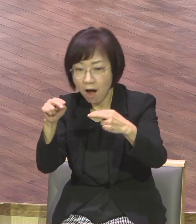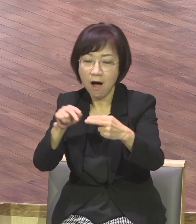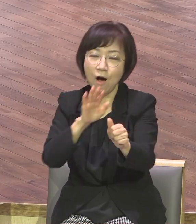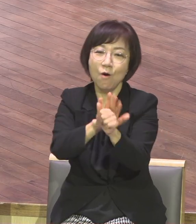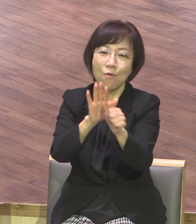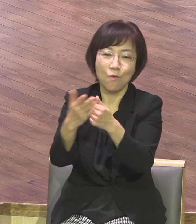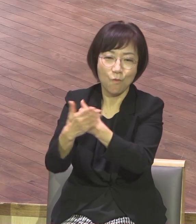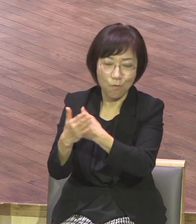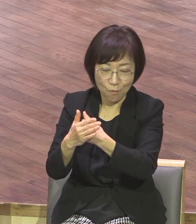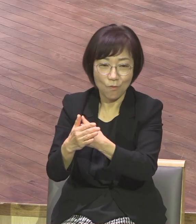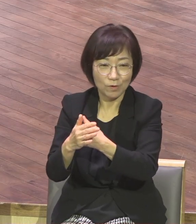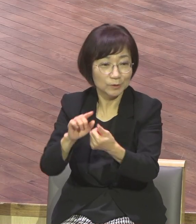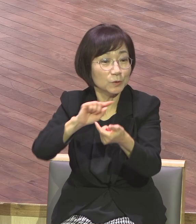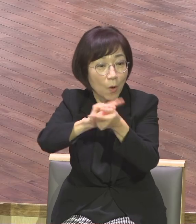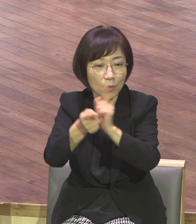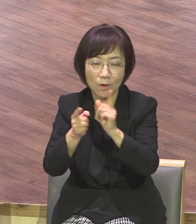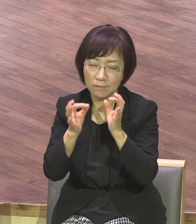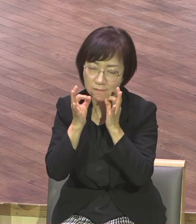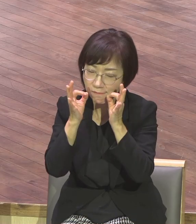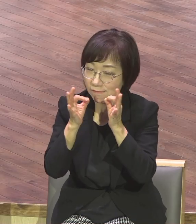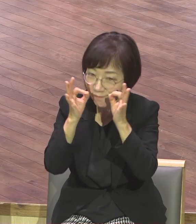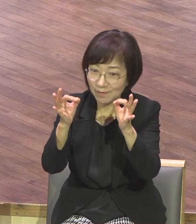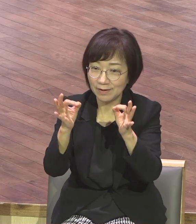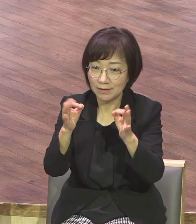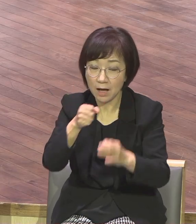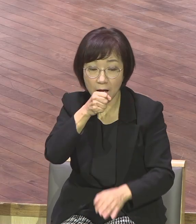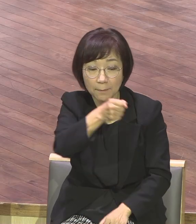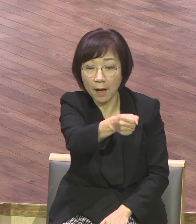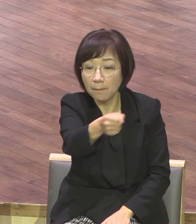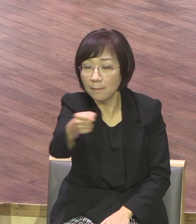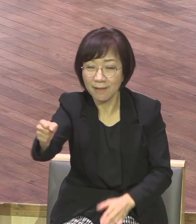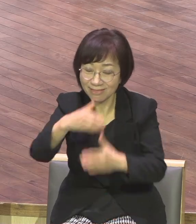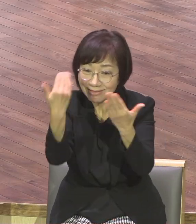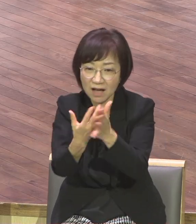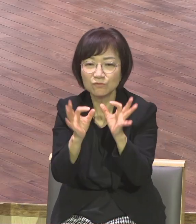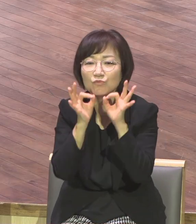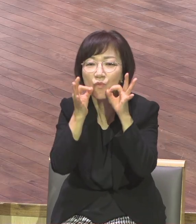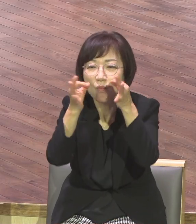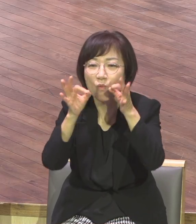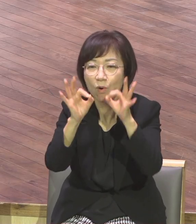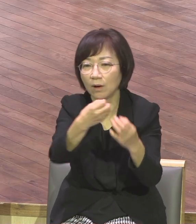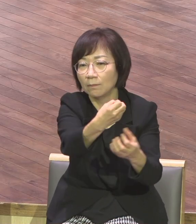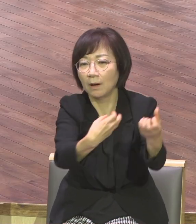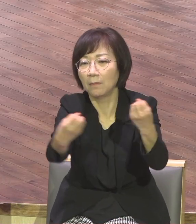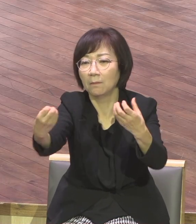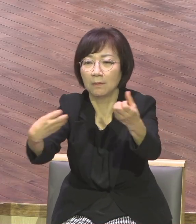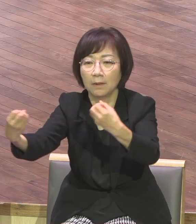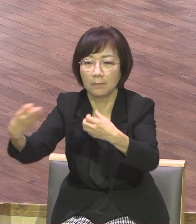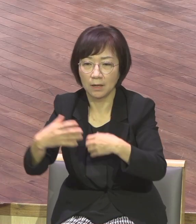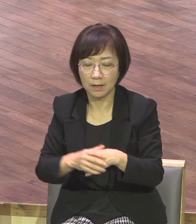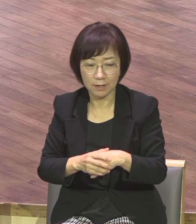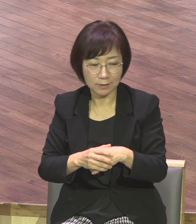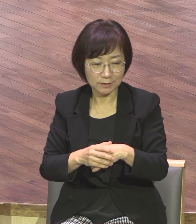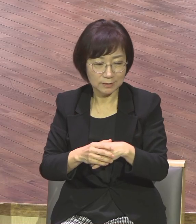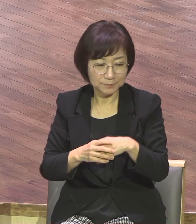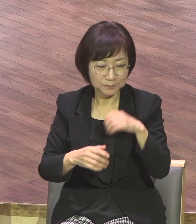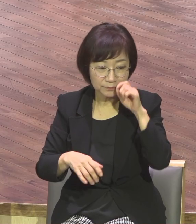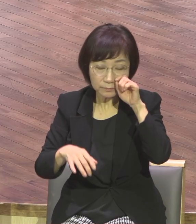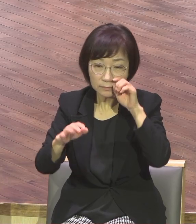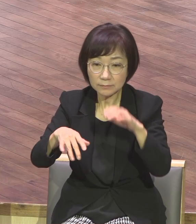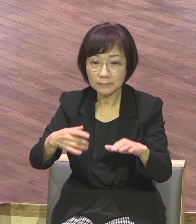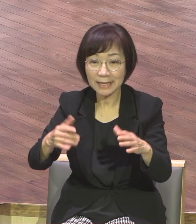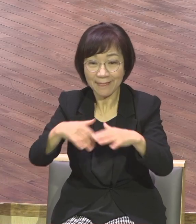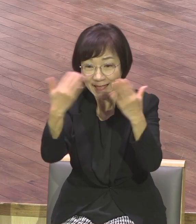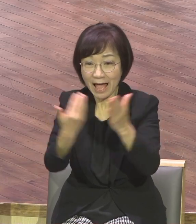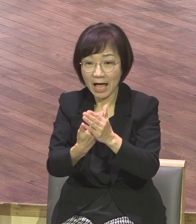우리는 최선을 다했다. 이거를 이 끝나고 씻고 밥을 먹는데 숟가락을